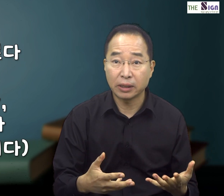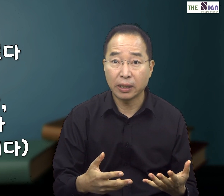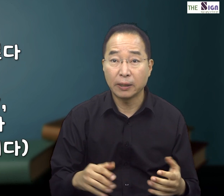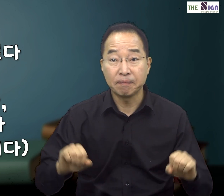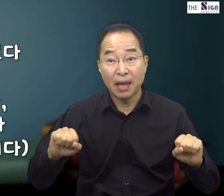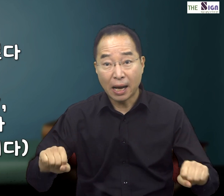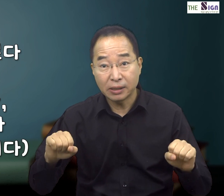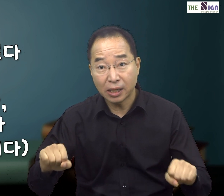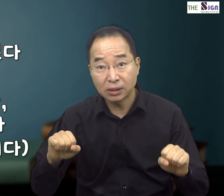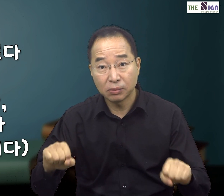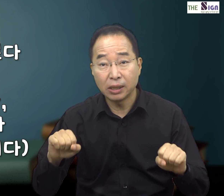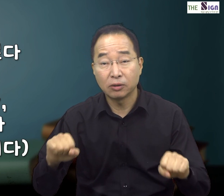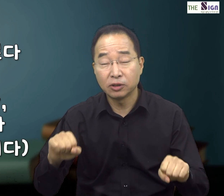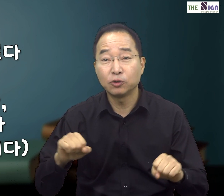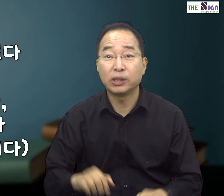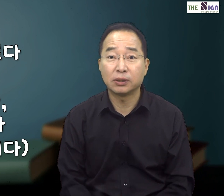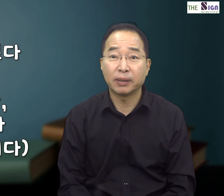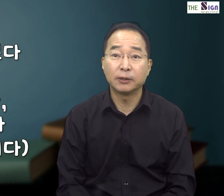때 안녕하십니까 이런 뜻도 되지만은